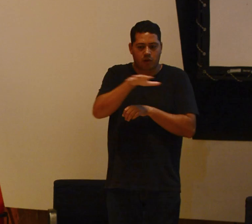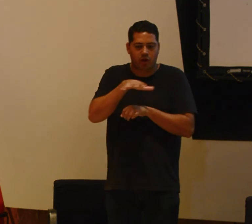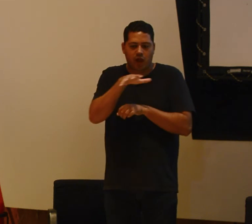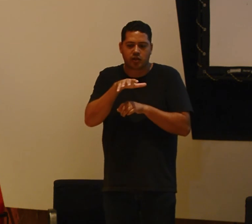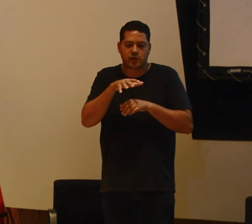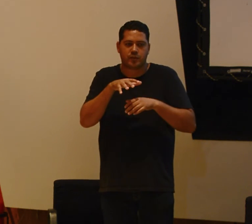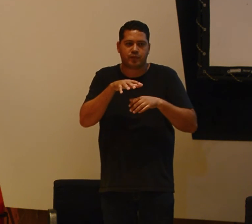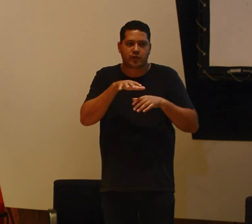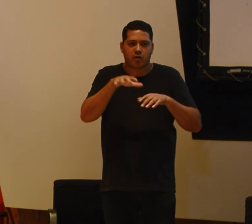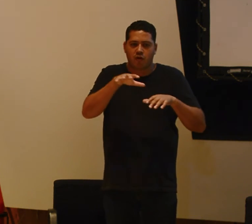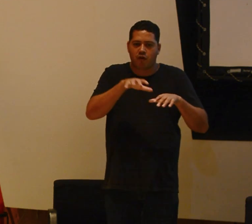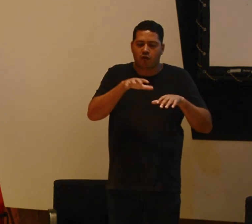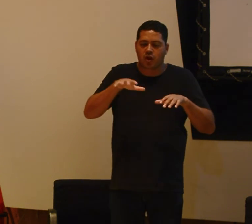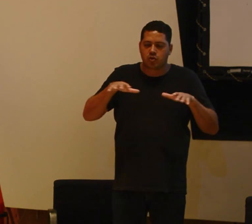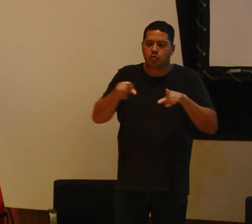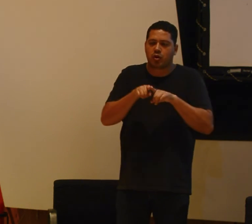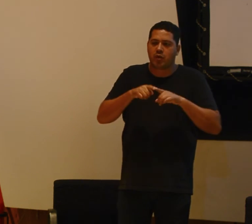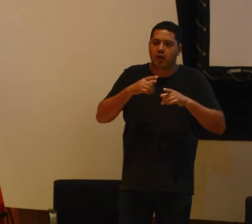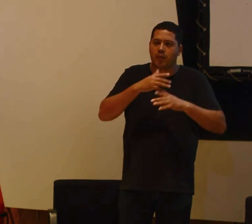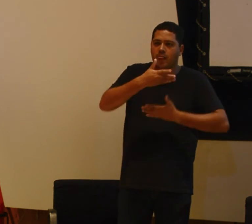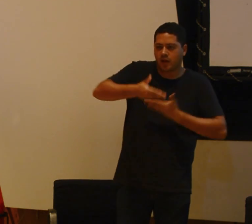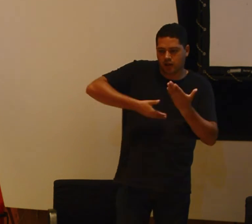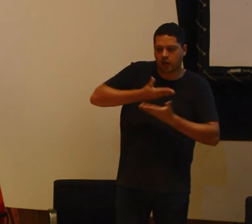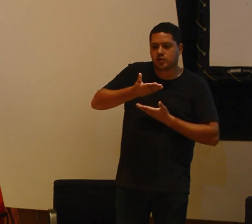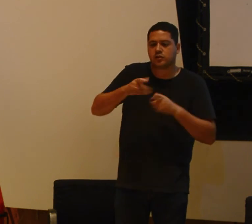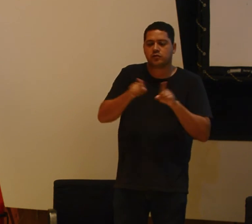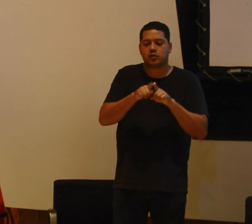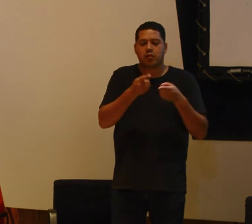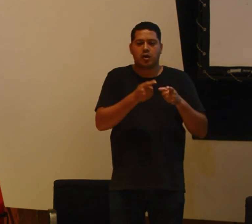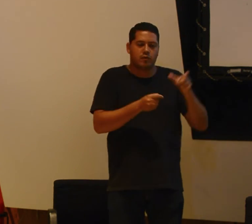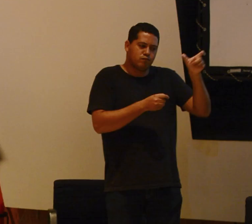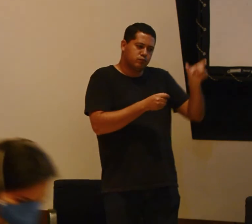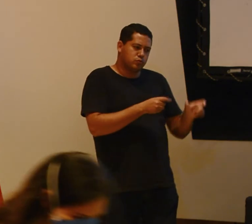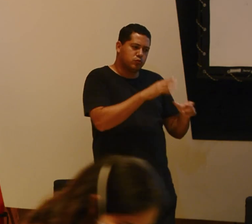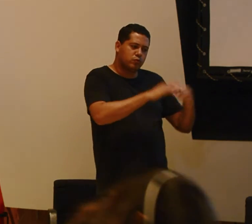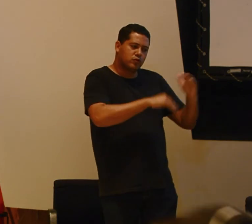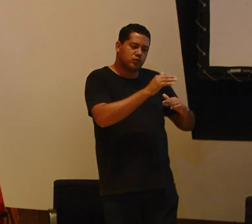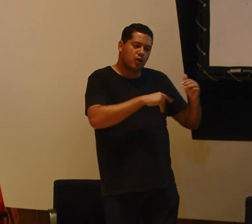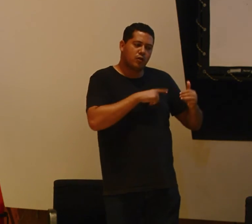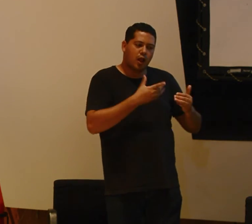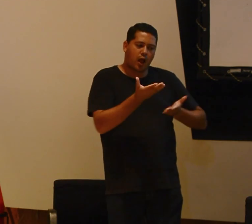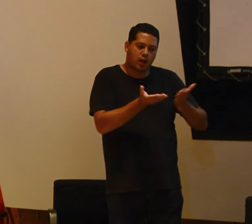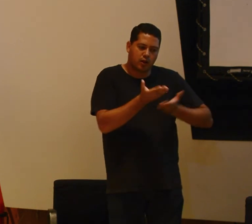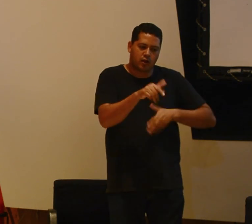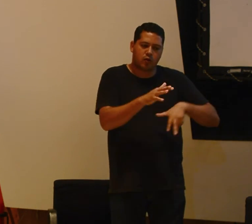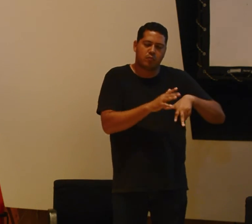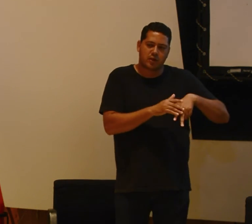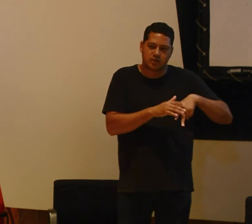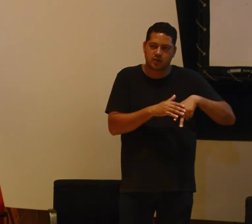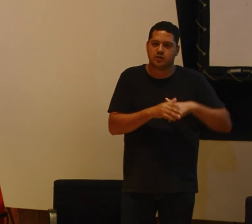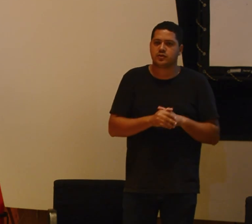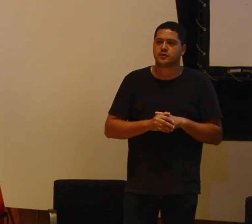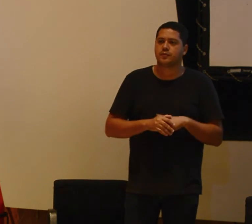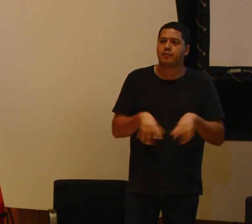interativo, a qualidade dos estímulos, a figura do profissional que está atendendo esse paciente, as contingências estabelecidas e